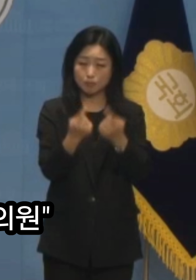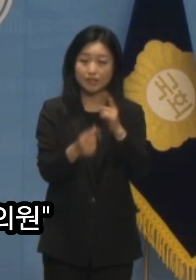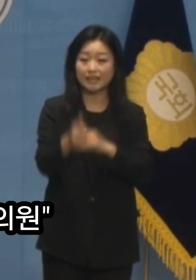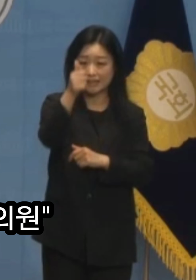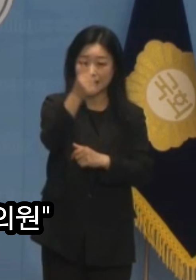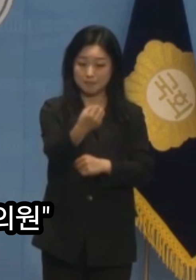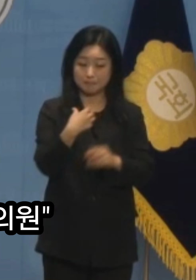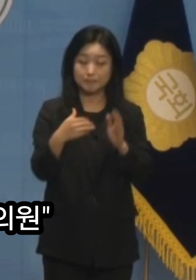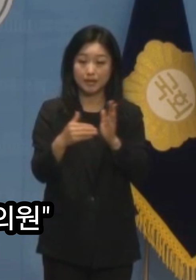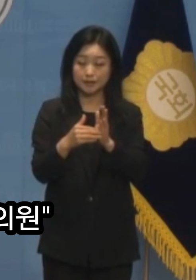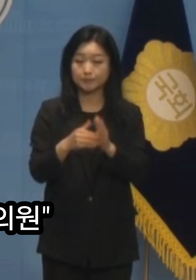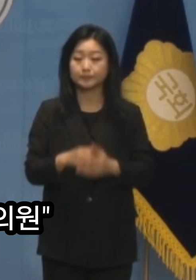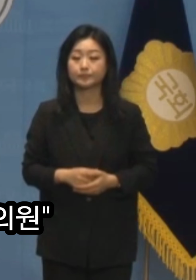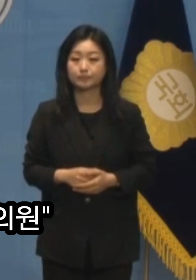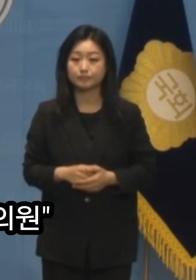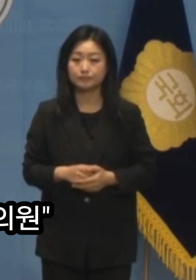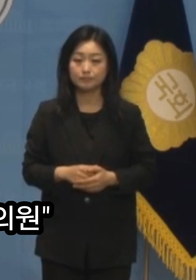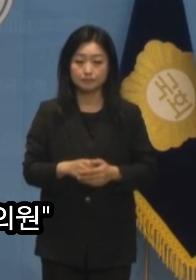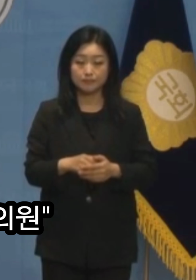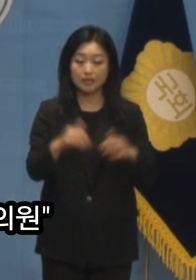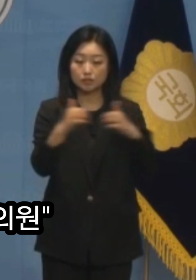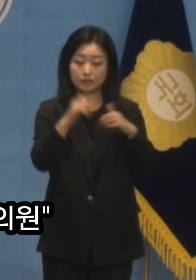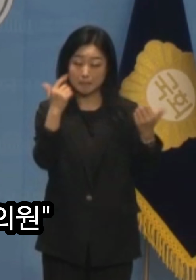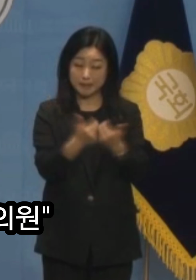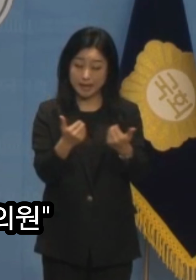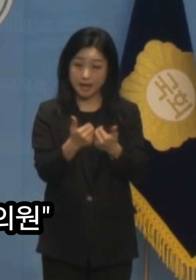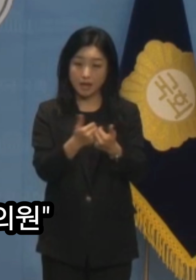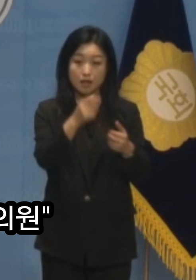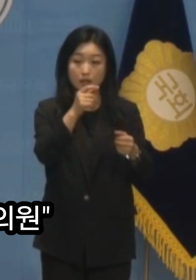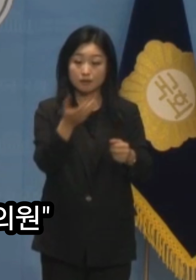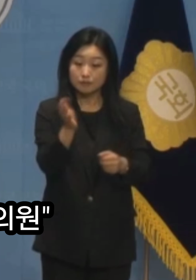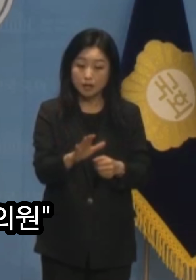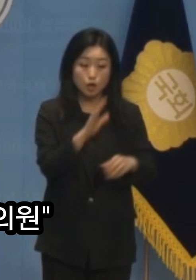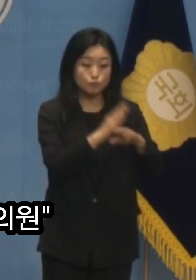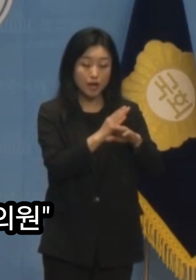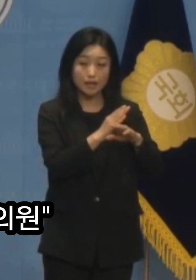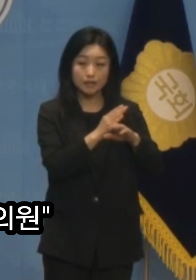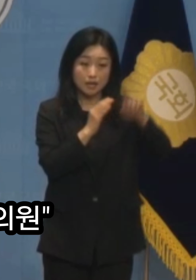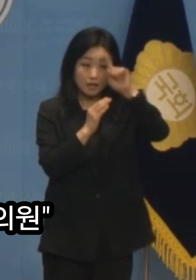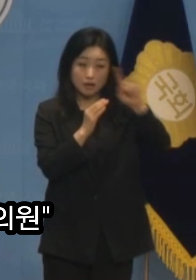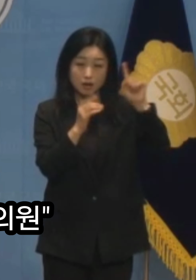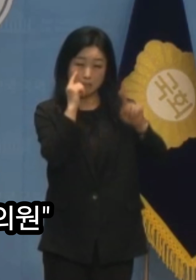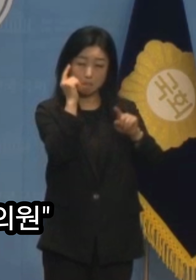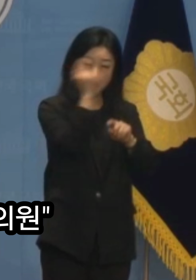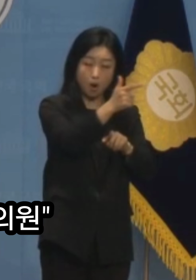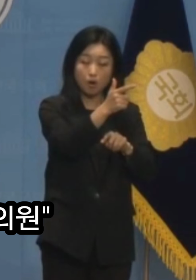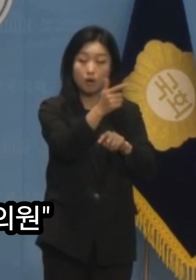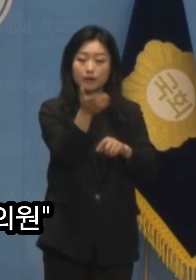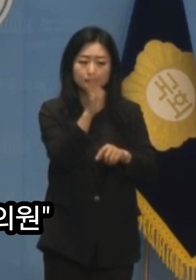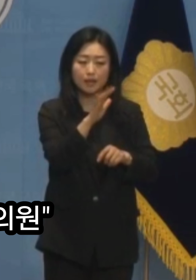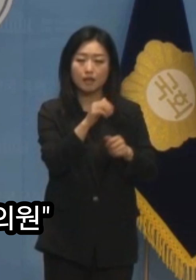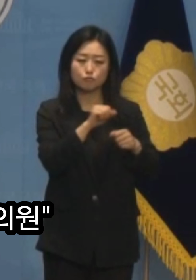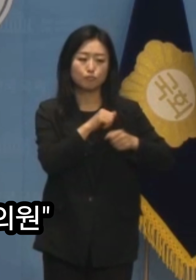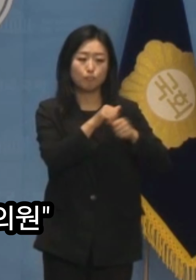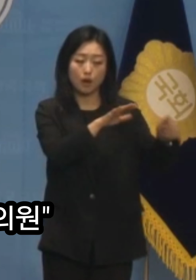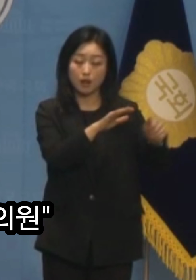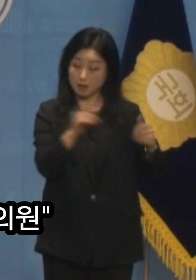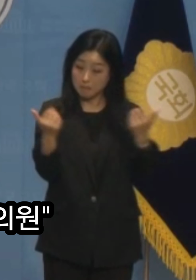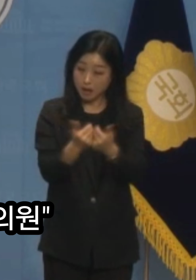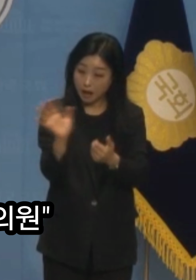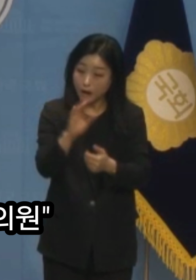하지 않았습니까 그록 반대하는 전쟁을 하러 북한은 이까지 반대해야 되는